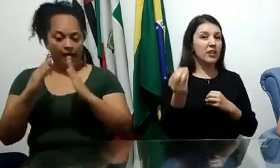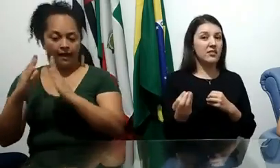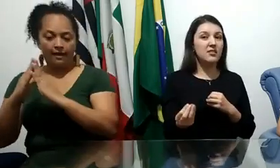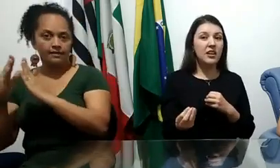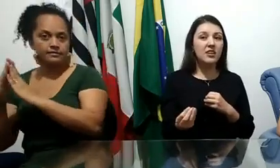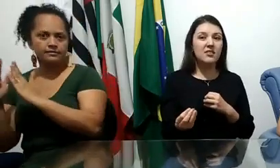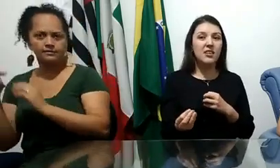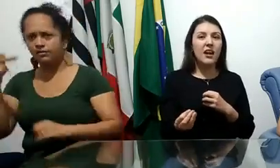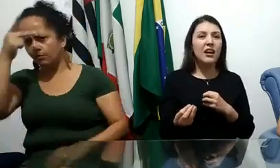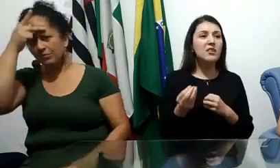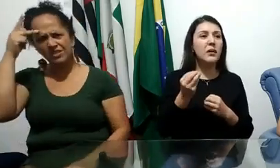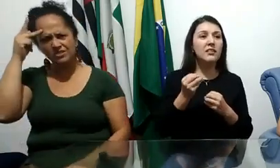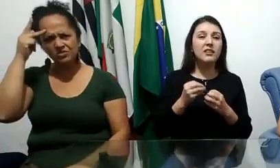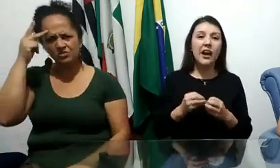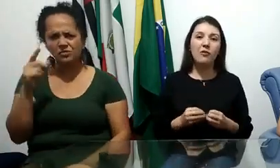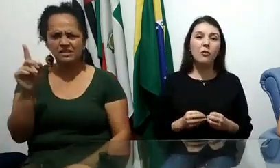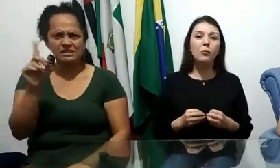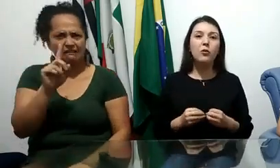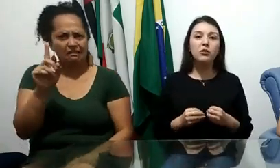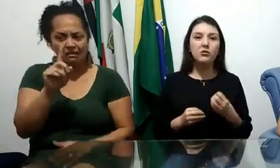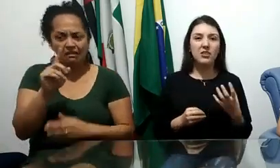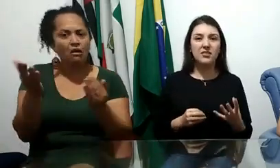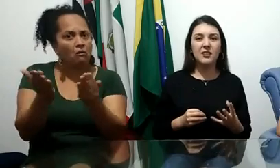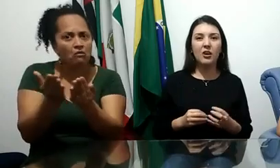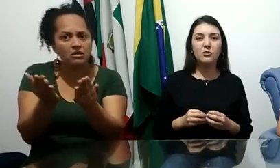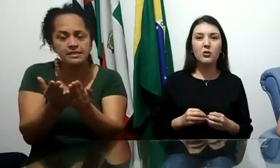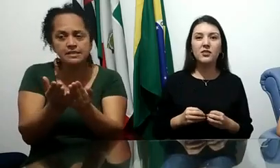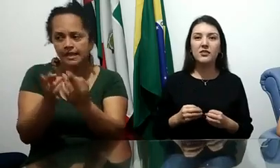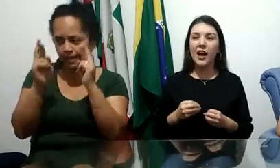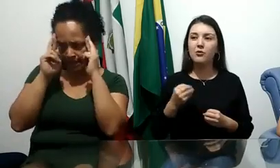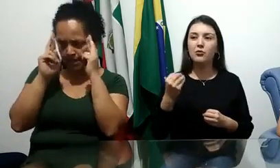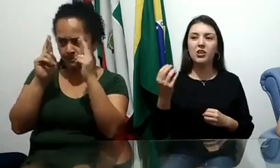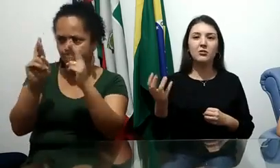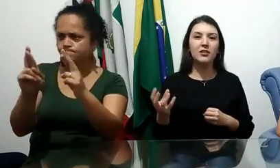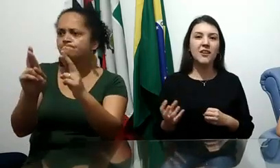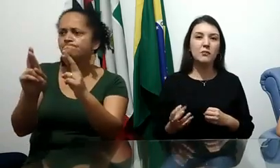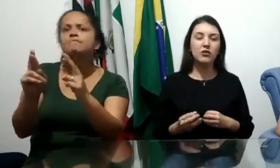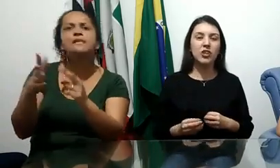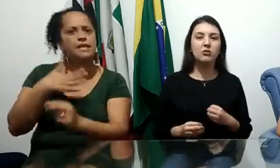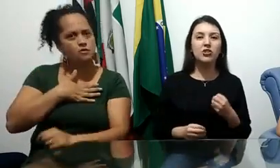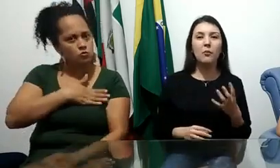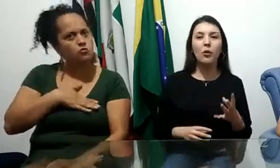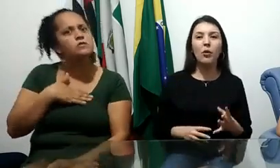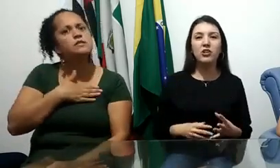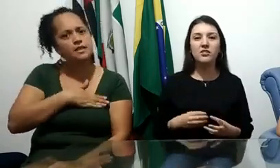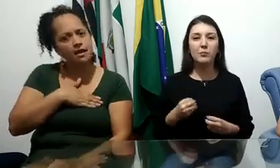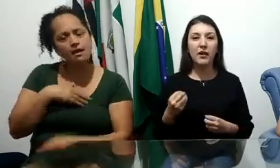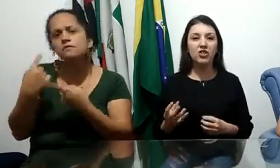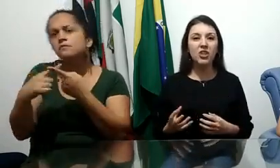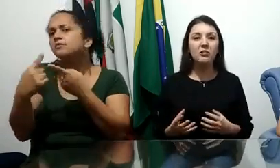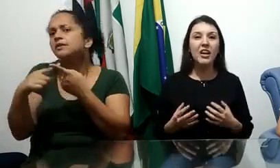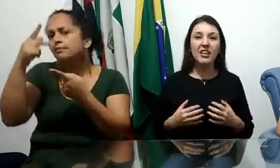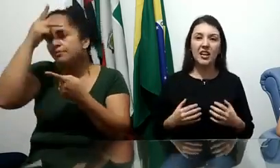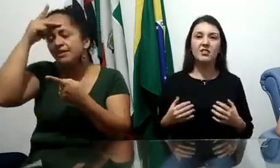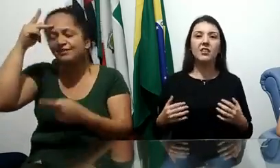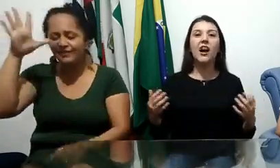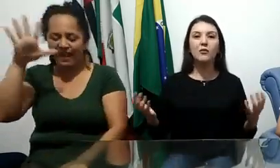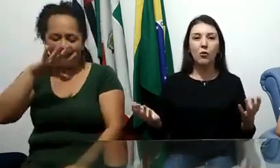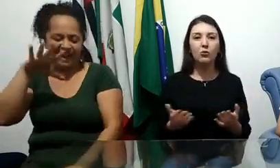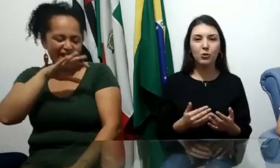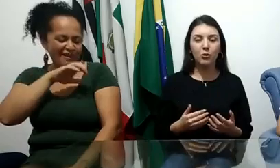eram cristãs respeitavam muito os cristãos, gostavam do jeito deles, pelo jeito de amor, de simpatia que